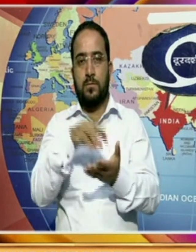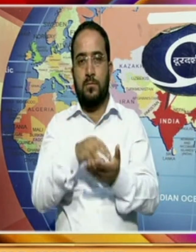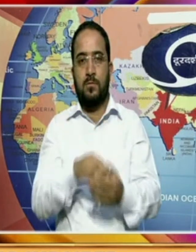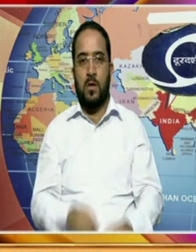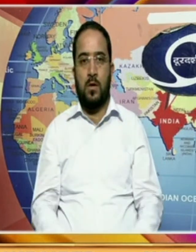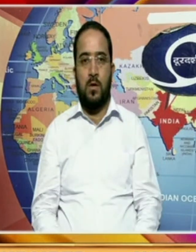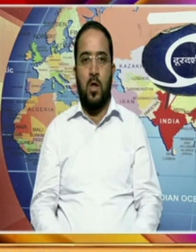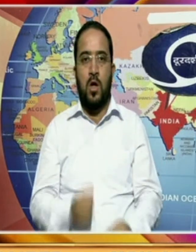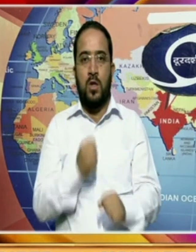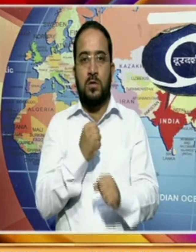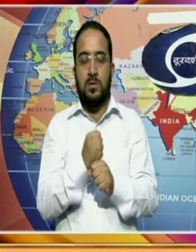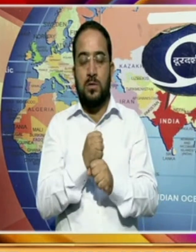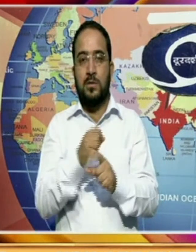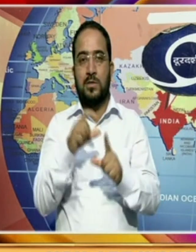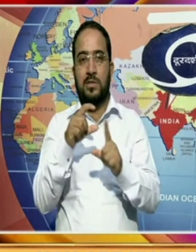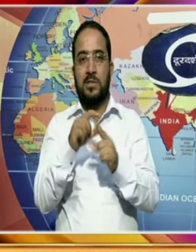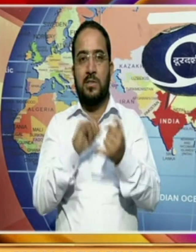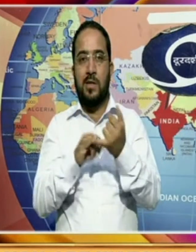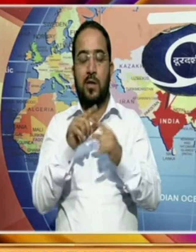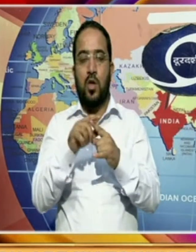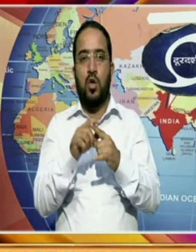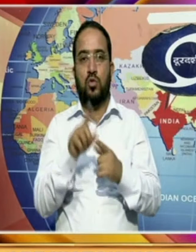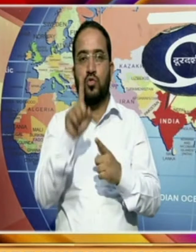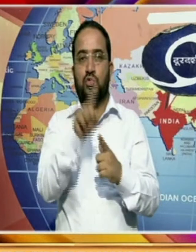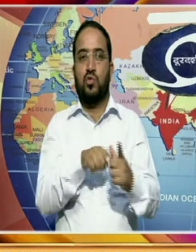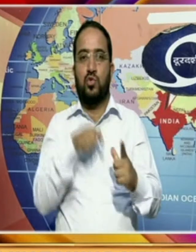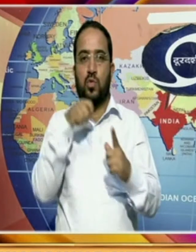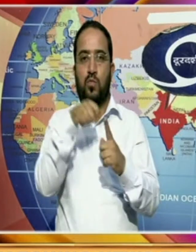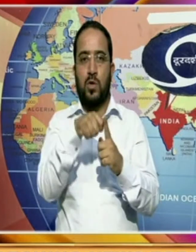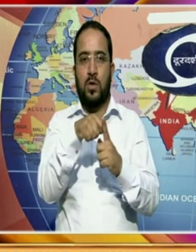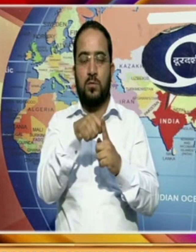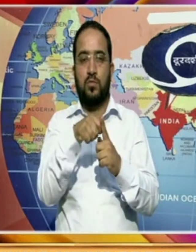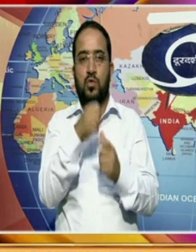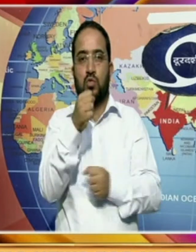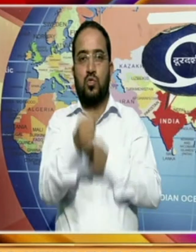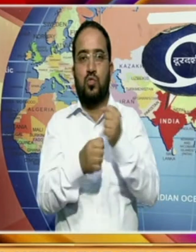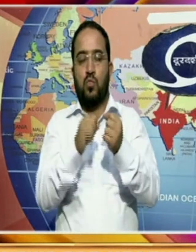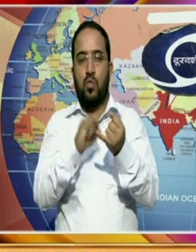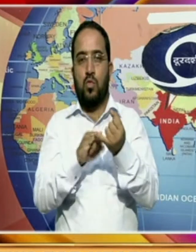जिला इंतजामिया और जम्मू कश्मीर स्पोर्ट्स काउंसिल के अहदेदारों को मुबारकबाद पेश की।